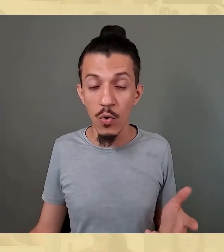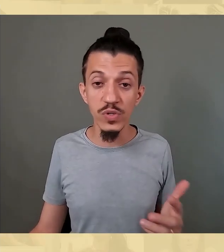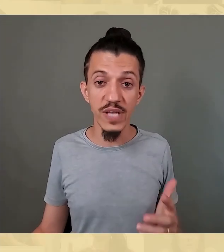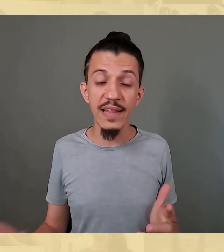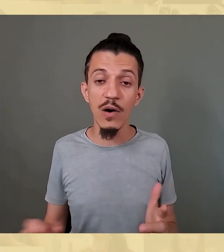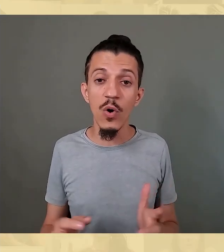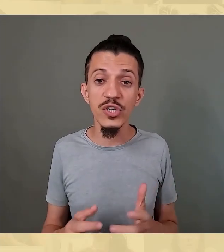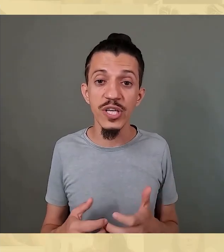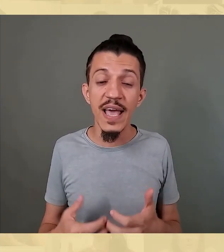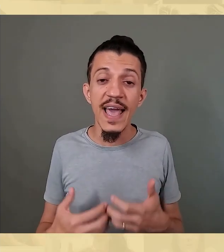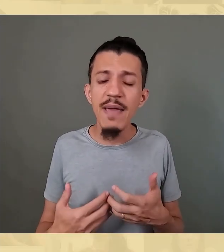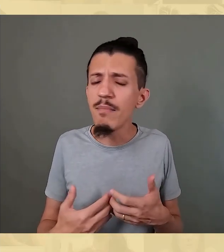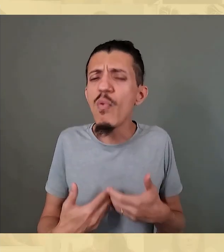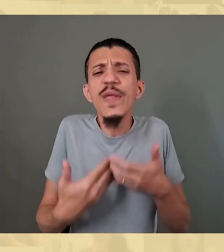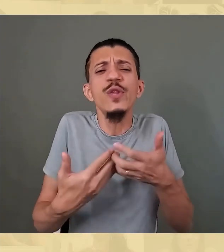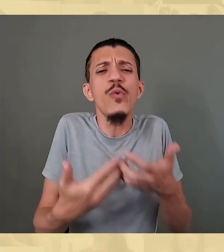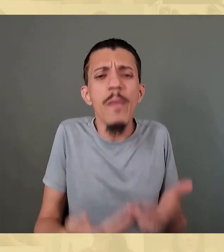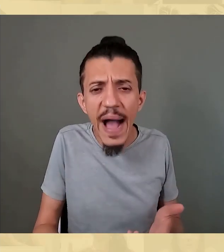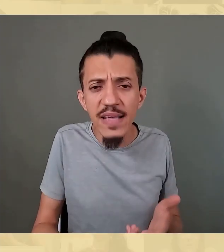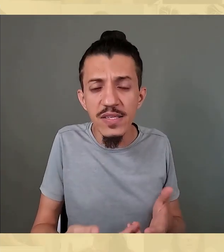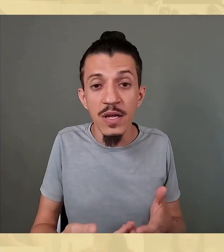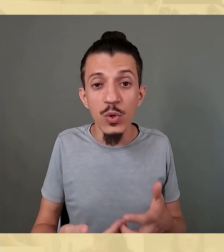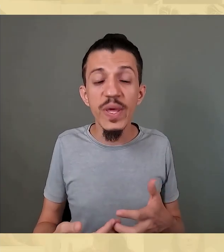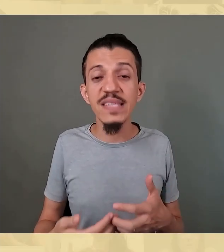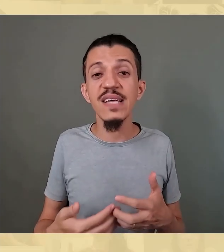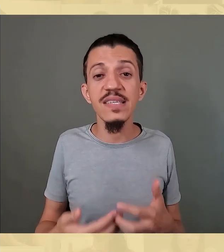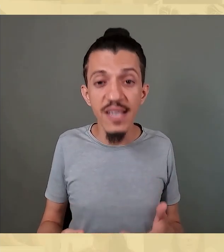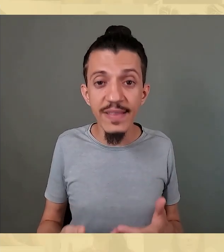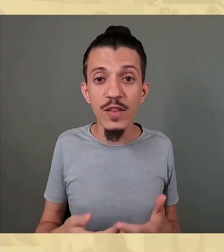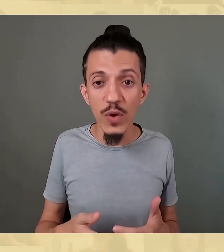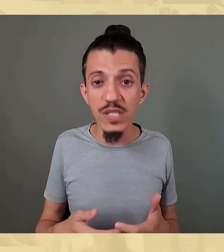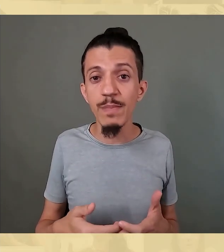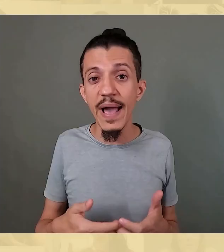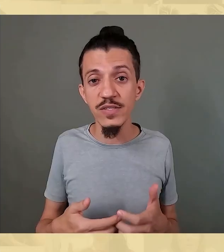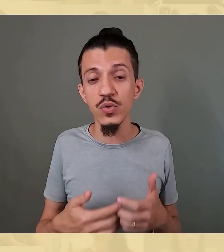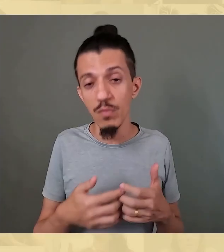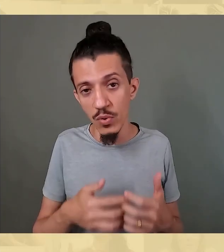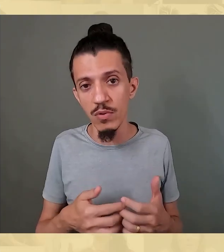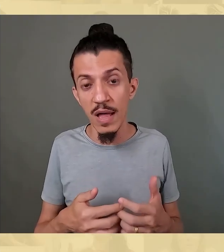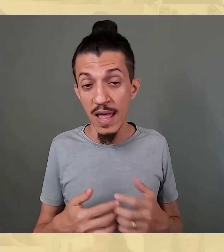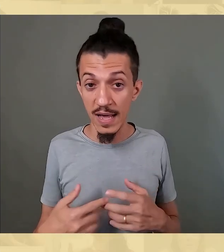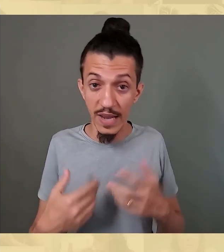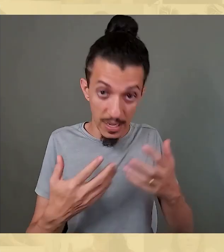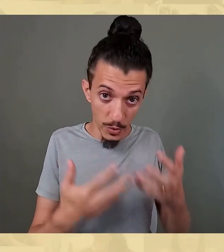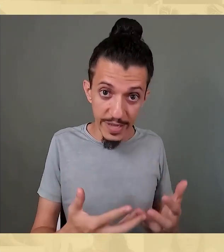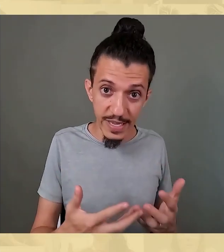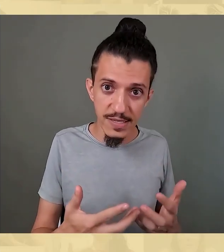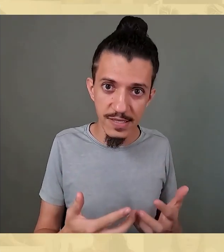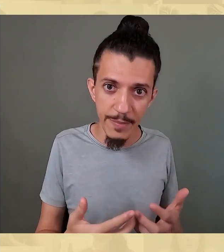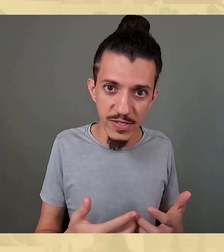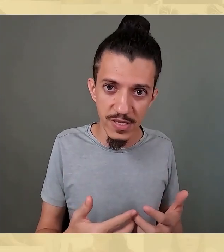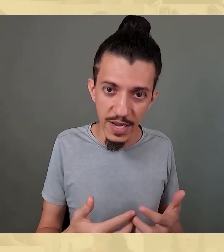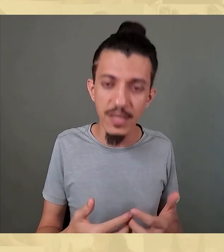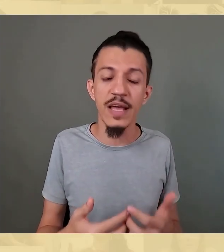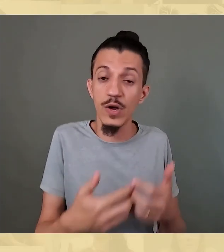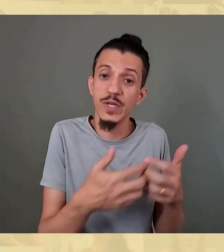internacional, usada hoje em muito mais do que 62 países do mundo. A criadora desse sistema de escrita é